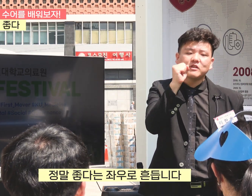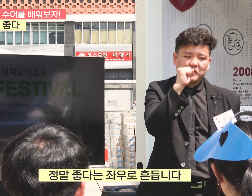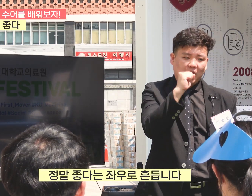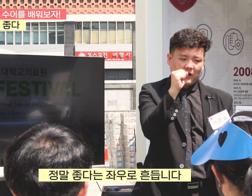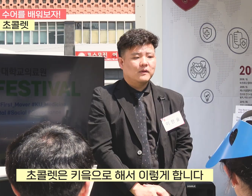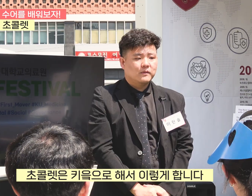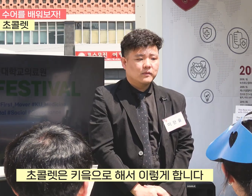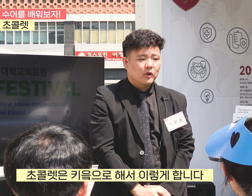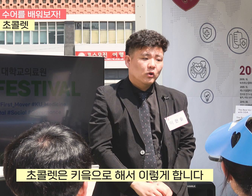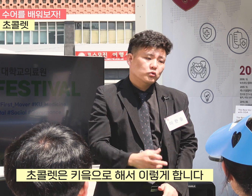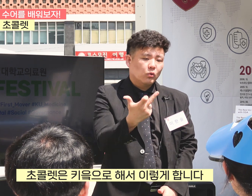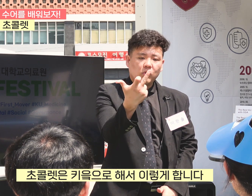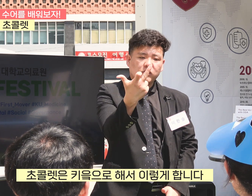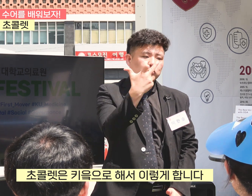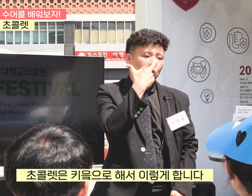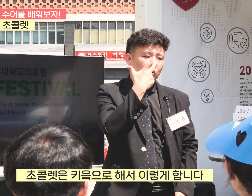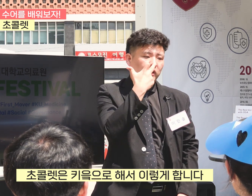흔듭니다. 초콜릿은 초콜릿.